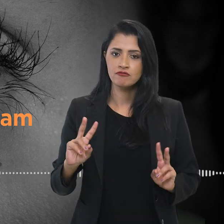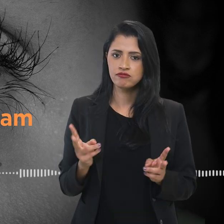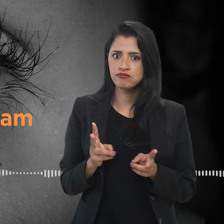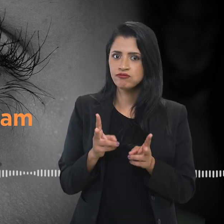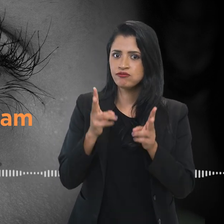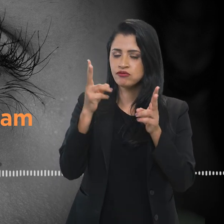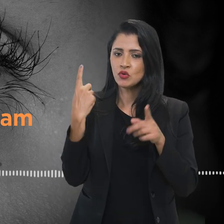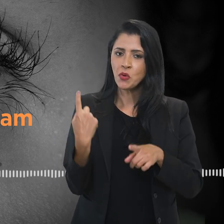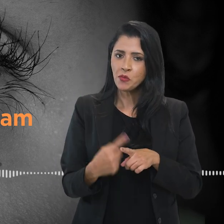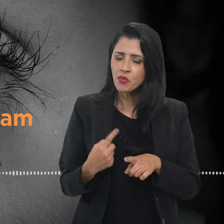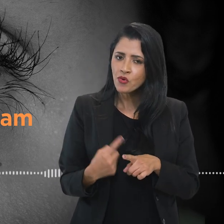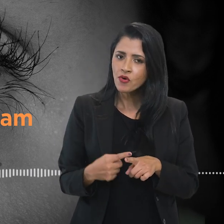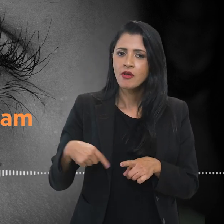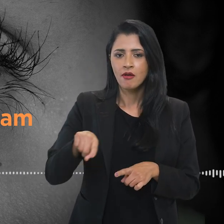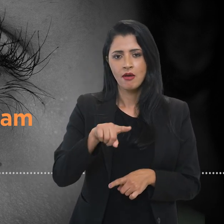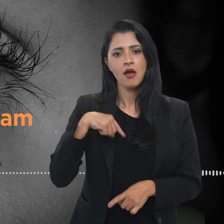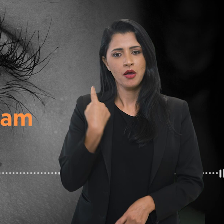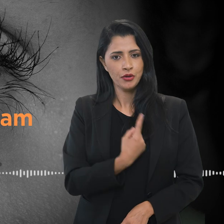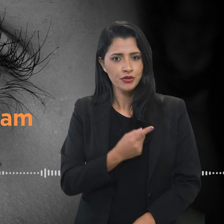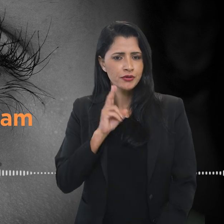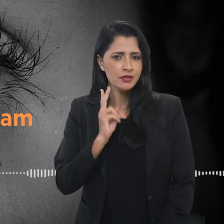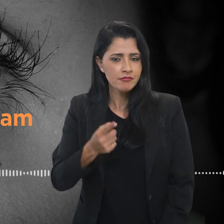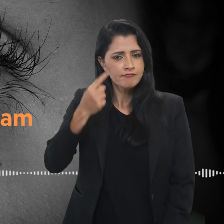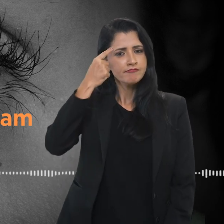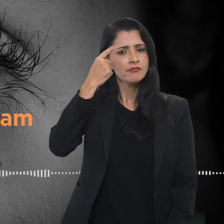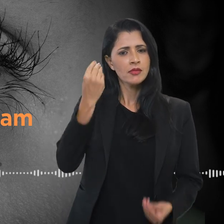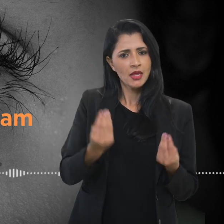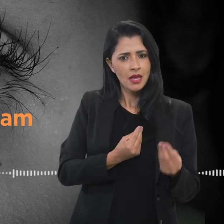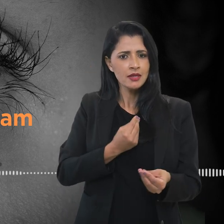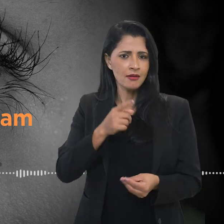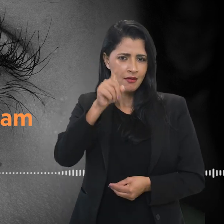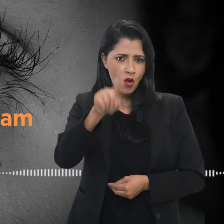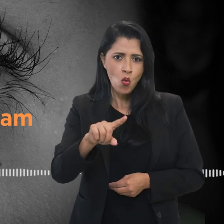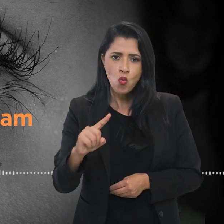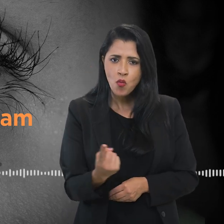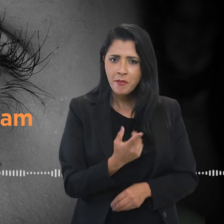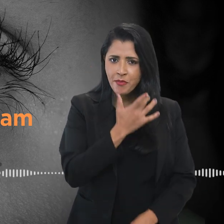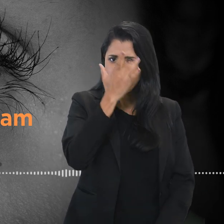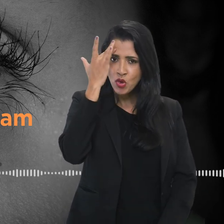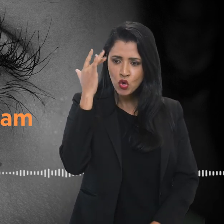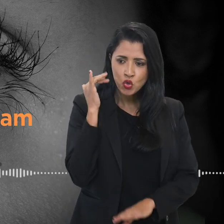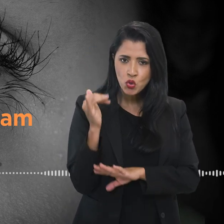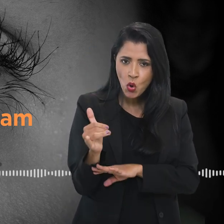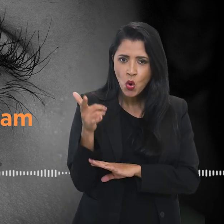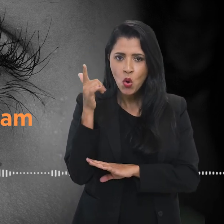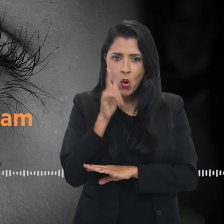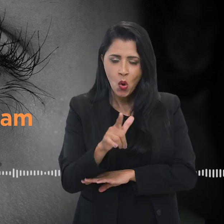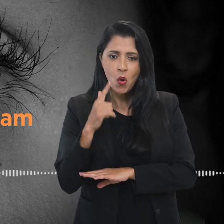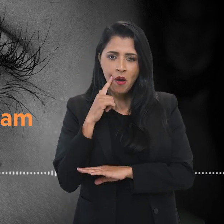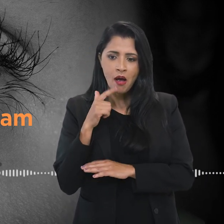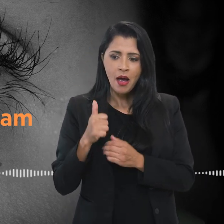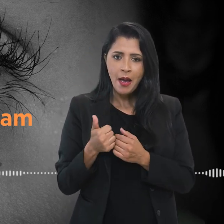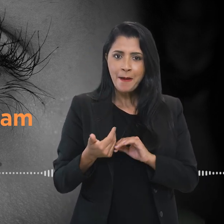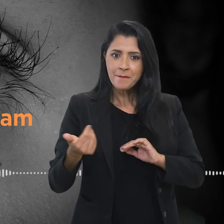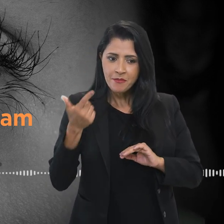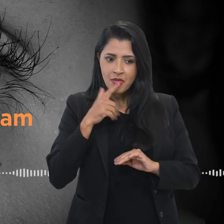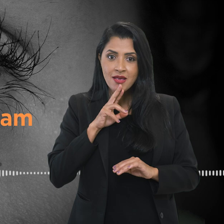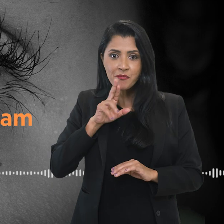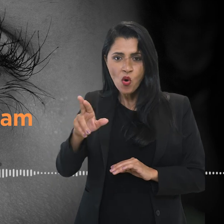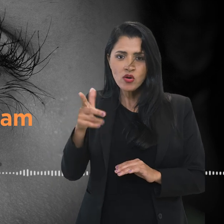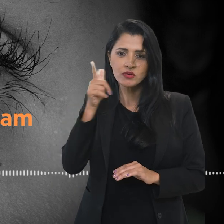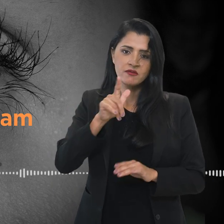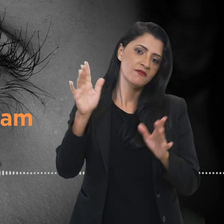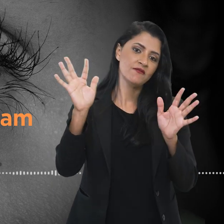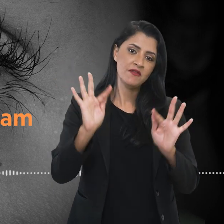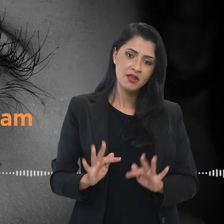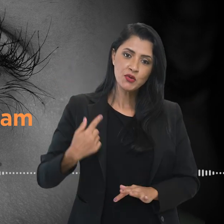vitória muito grande, porque a gente sempre pensa, se for para uma pessoa sair de perto da gente melhor e